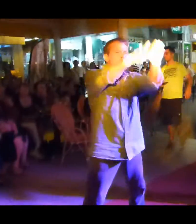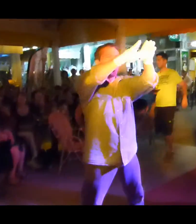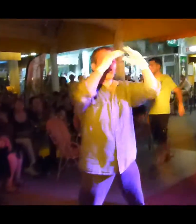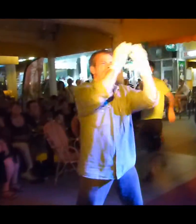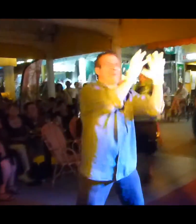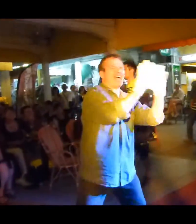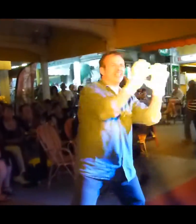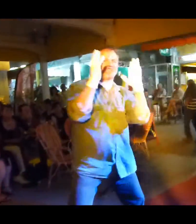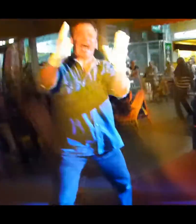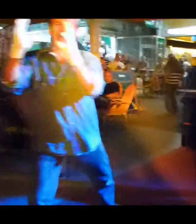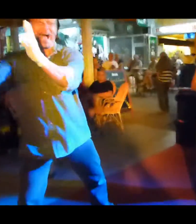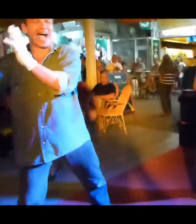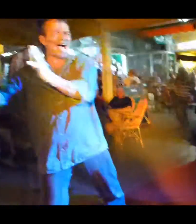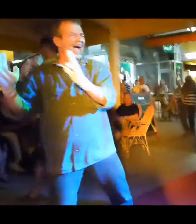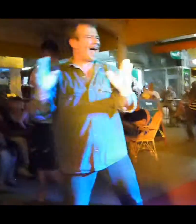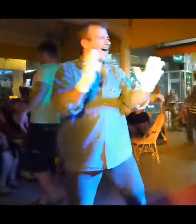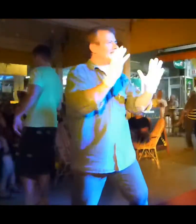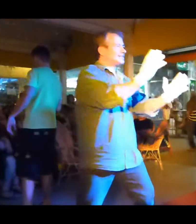En haut des